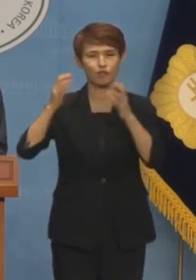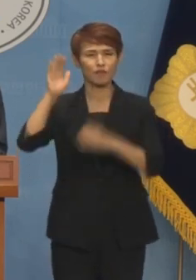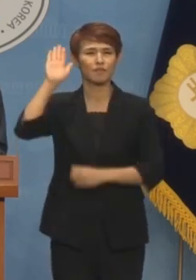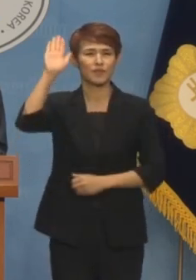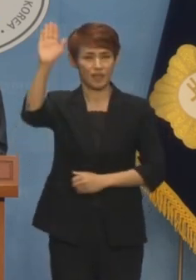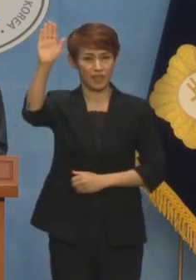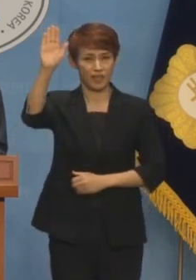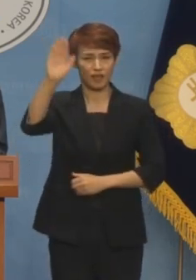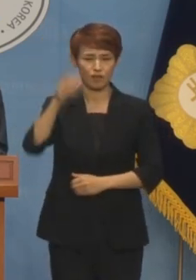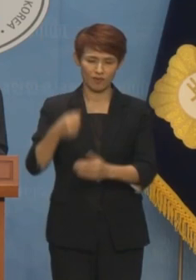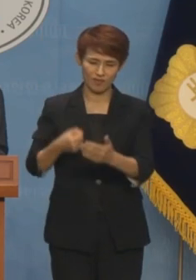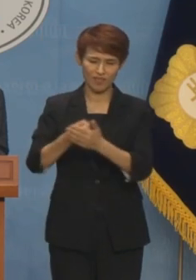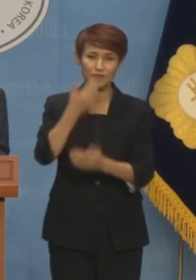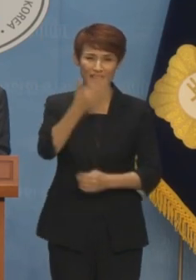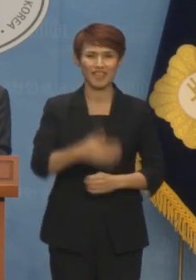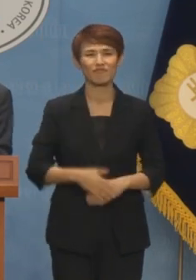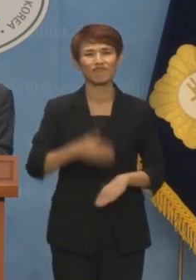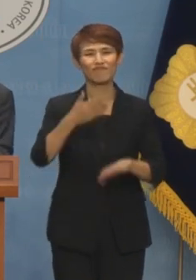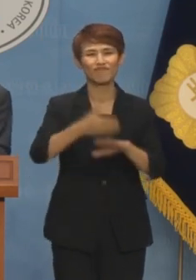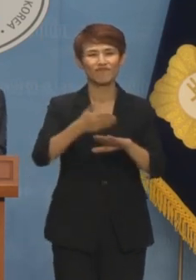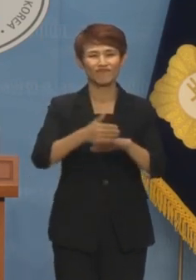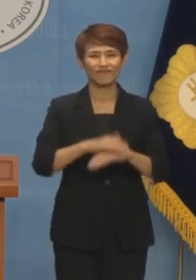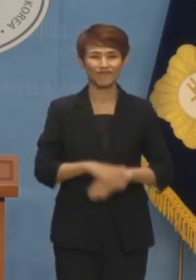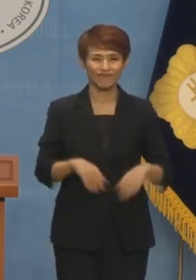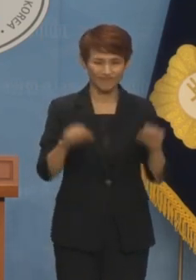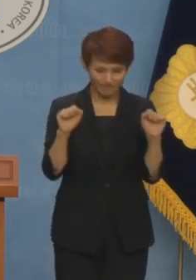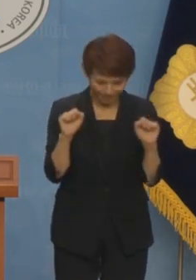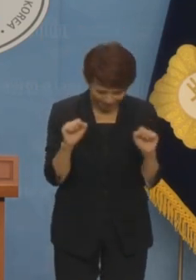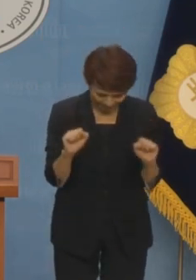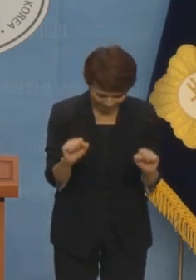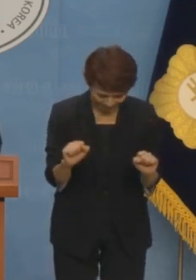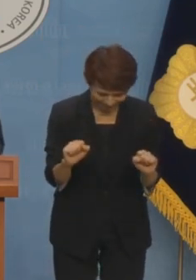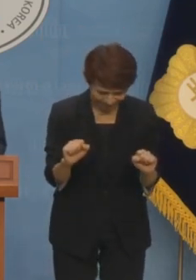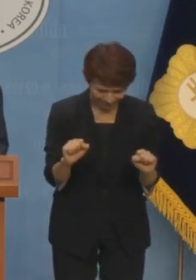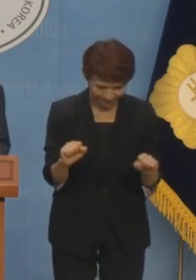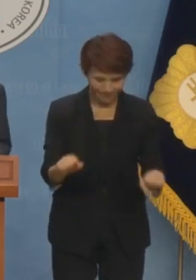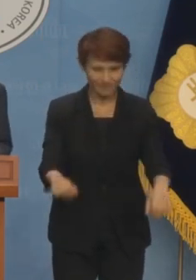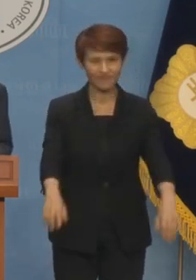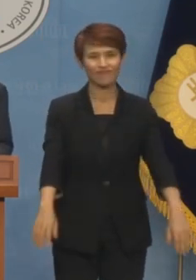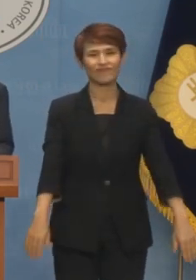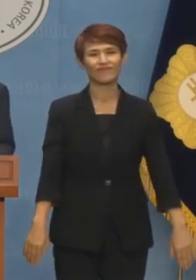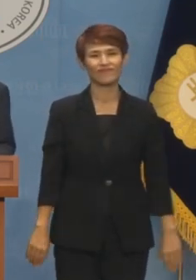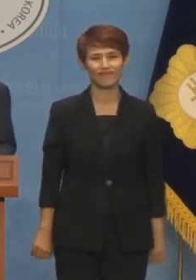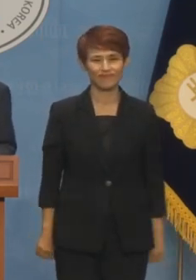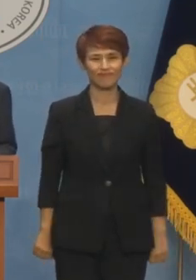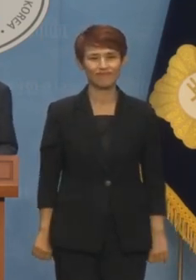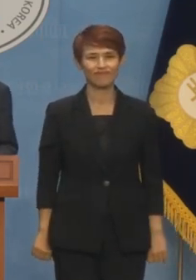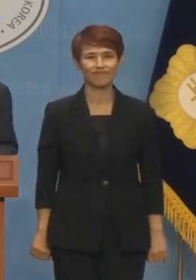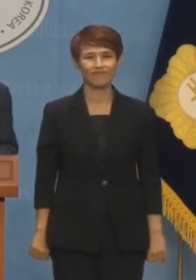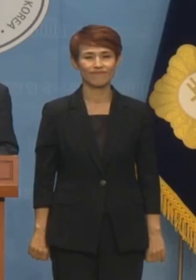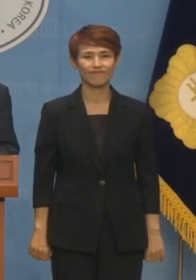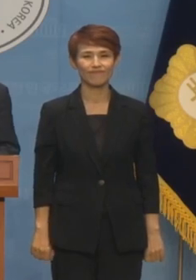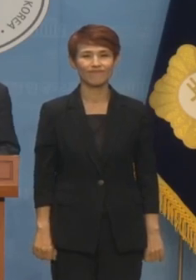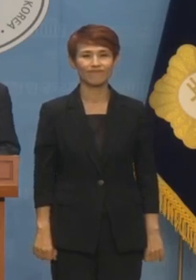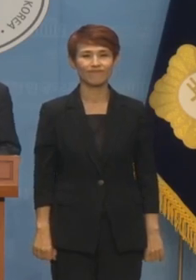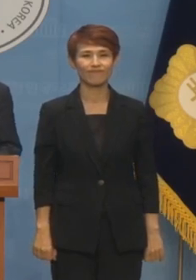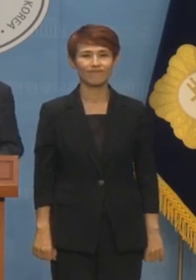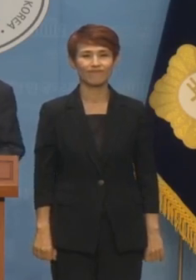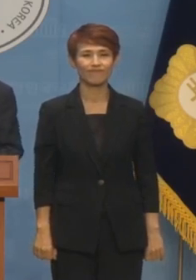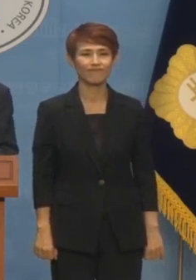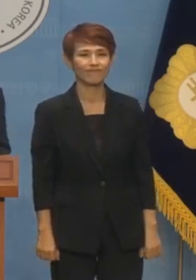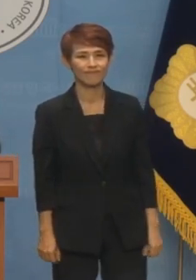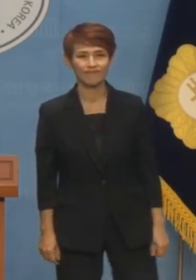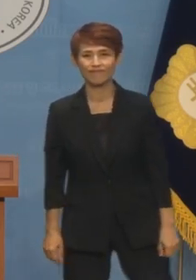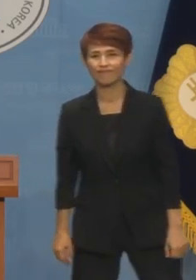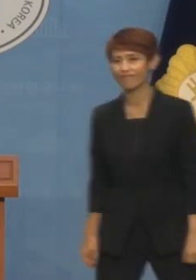미래를 결정합니다. 감사합니다. 2024년 6월 24일 21일 사회민주당 국회의원 한창민.